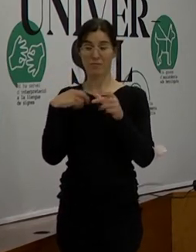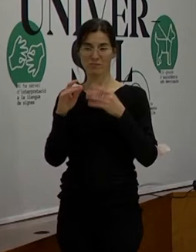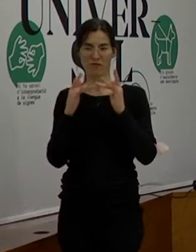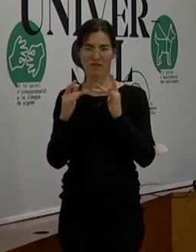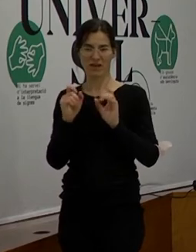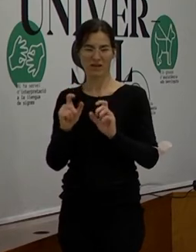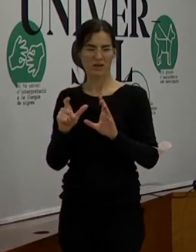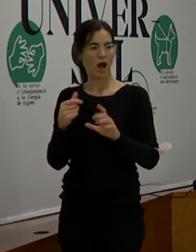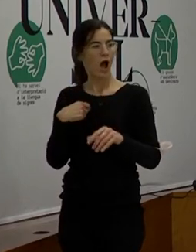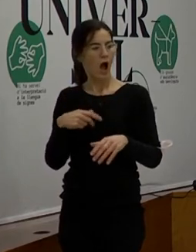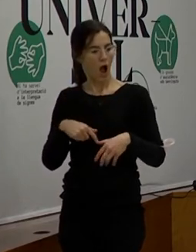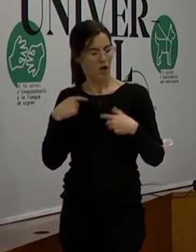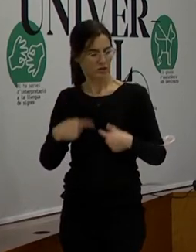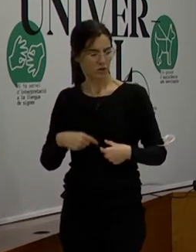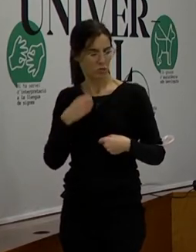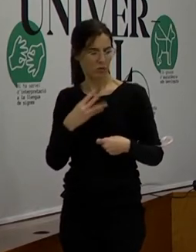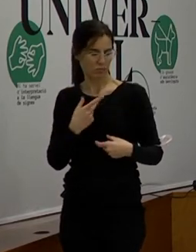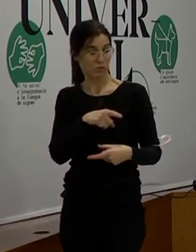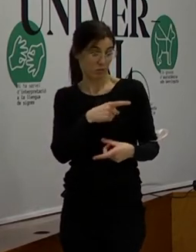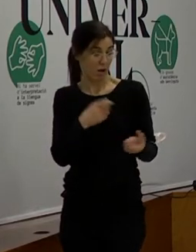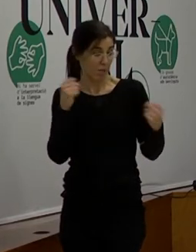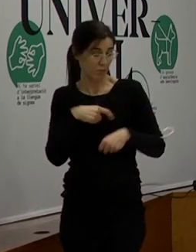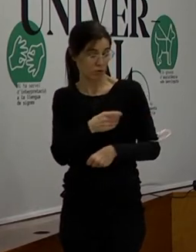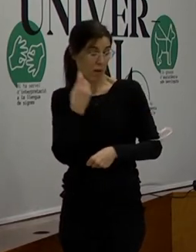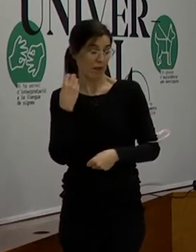¿No? O és que lo noto muy bien. Bueno, sí, pues aprende.